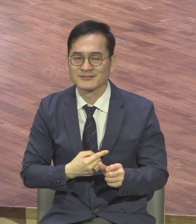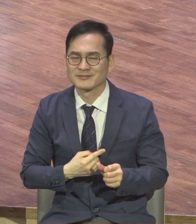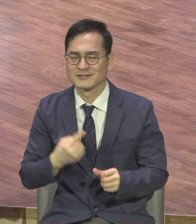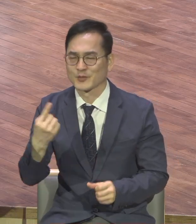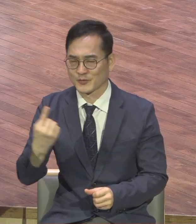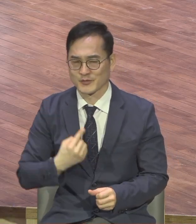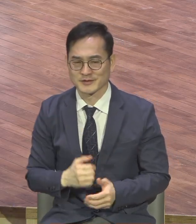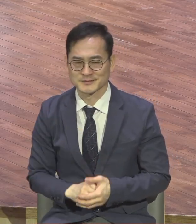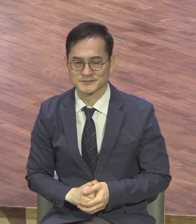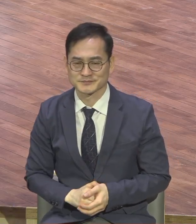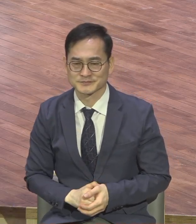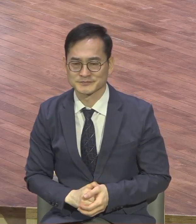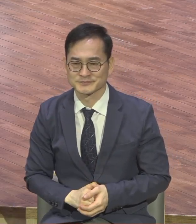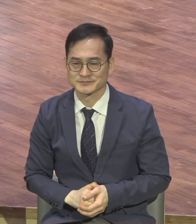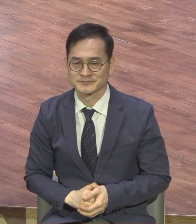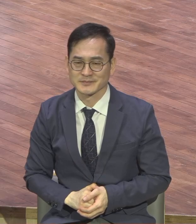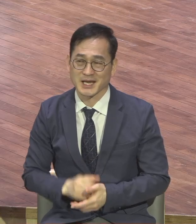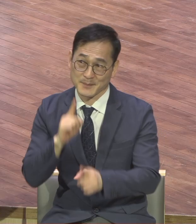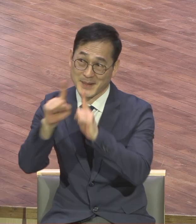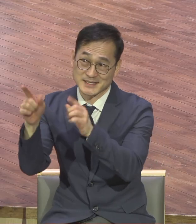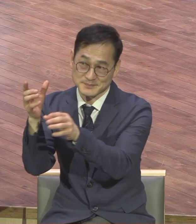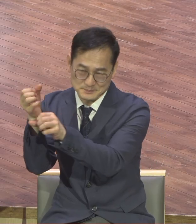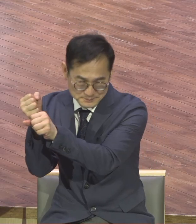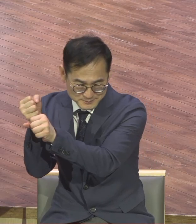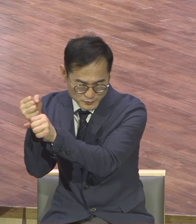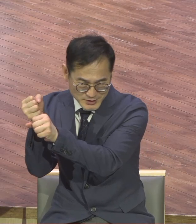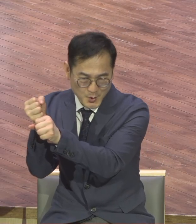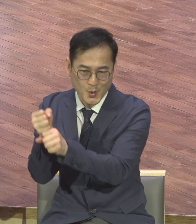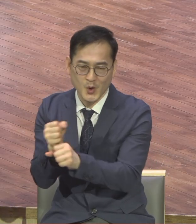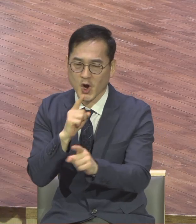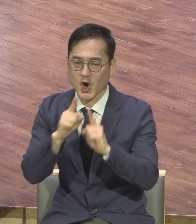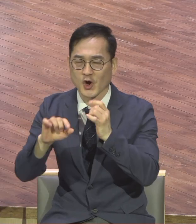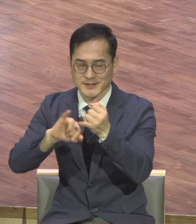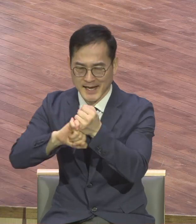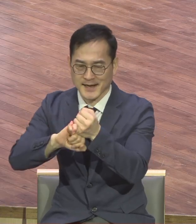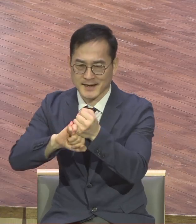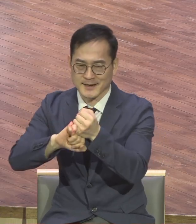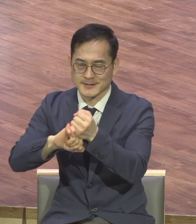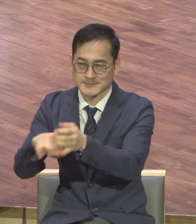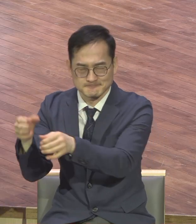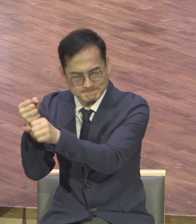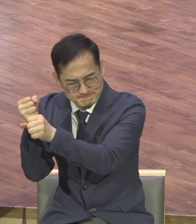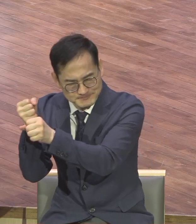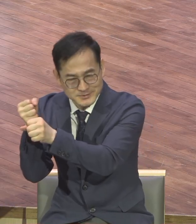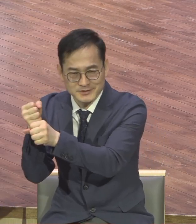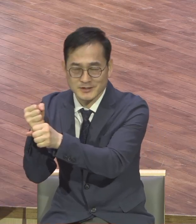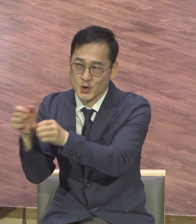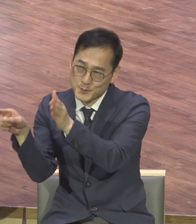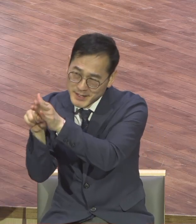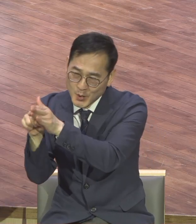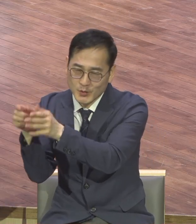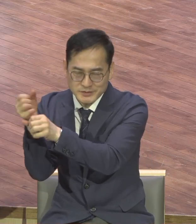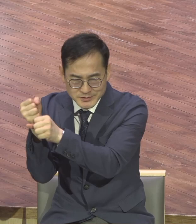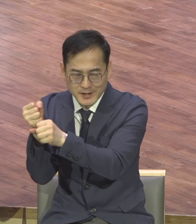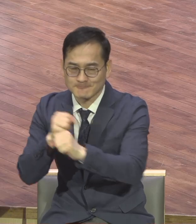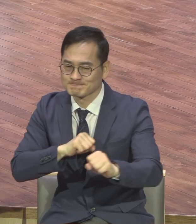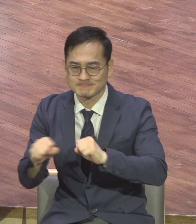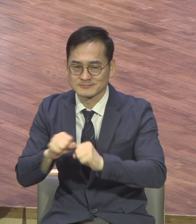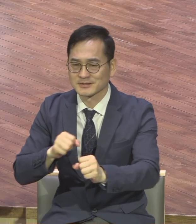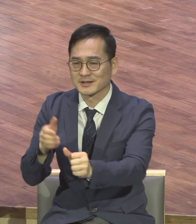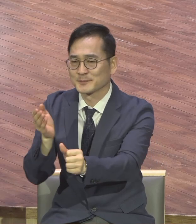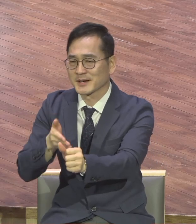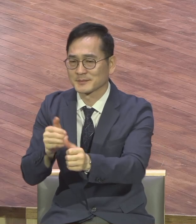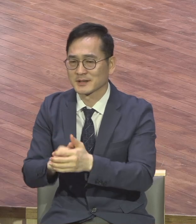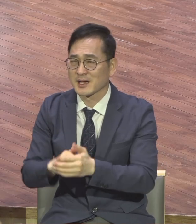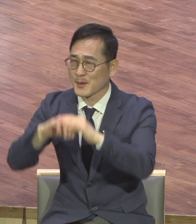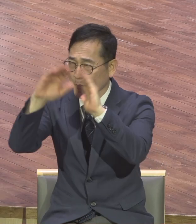여러분 가지고 언약적 도전하시기 바랍니다. 하나님께서 분명히 시공간을 초월하는 힘을 나에게 주실 것이다. 하나님의